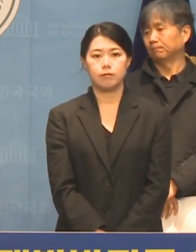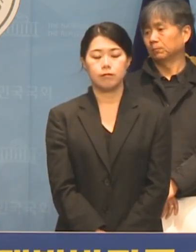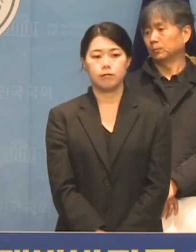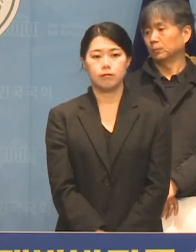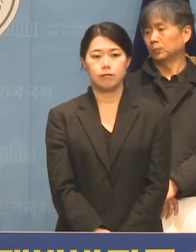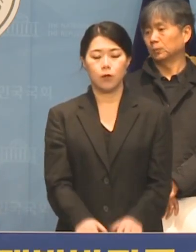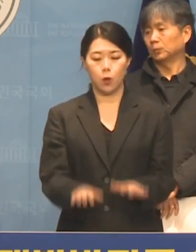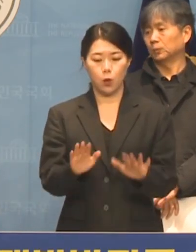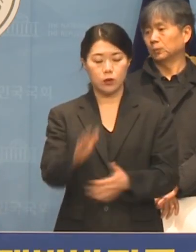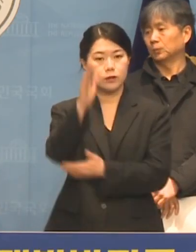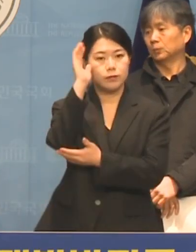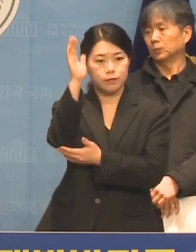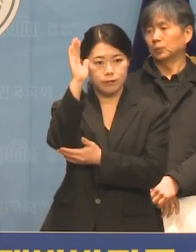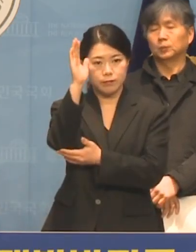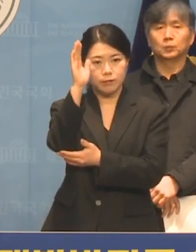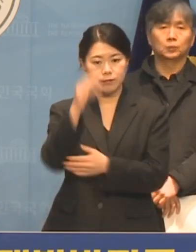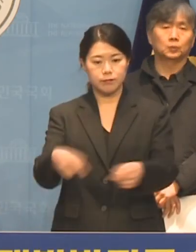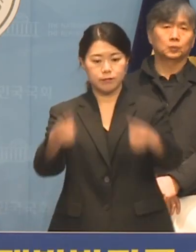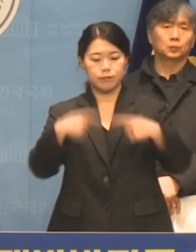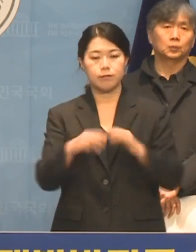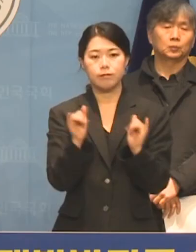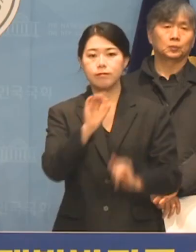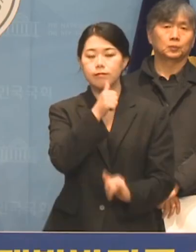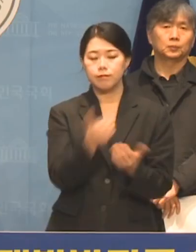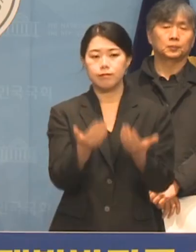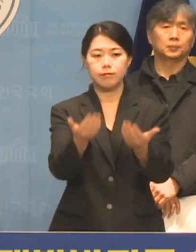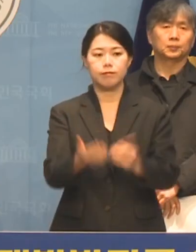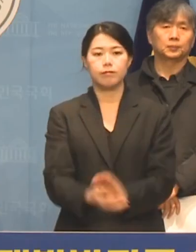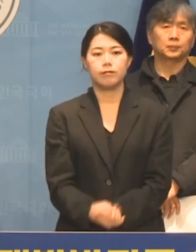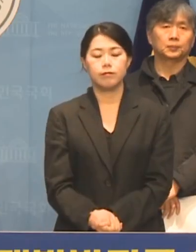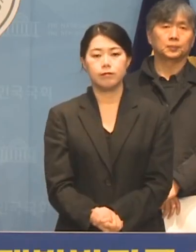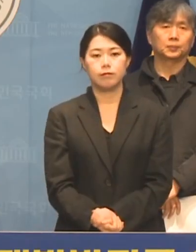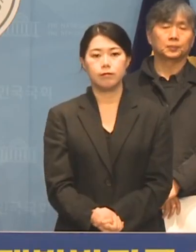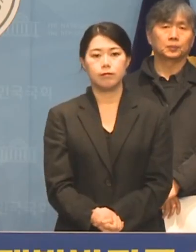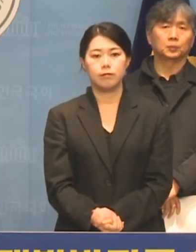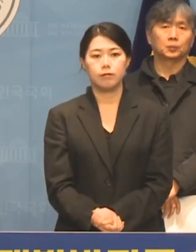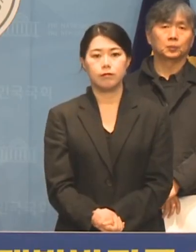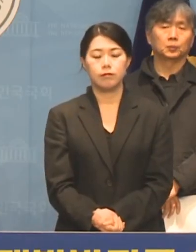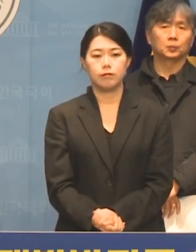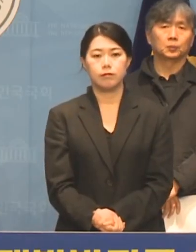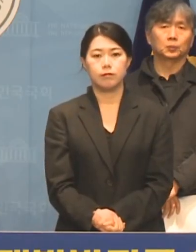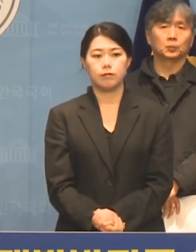예, 오늘 기자회견 참석자 소개해드리겠습니다.